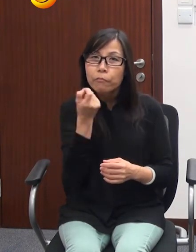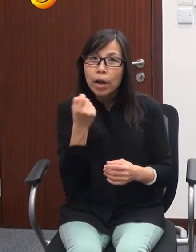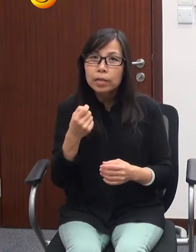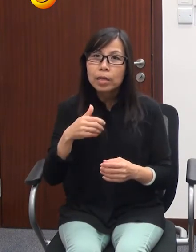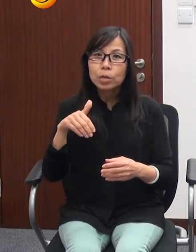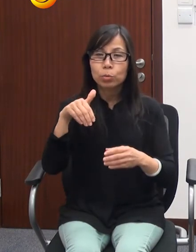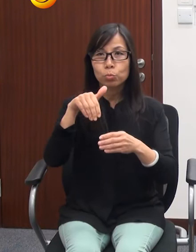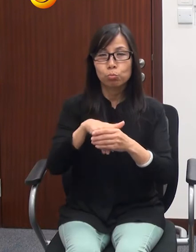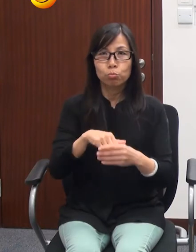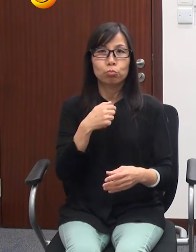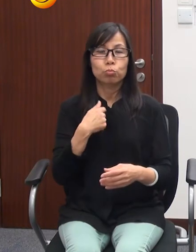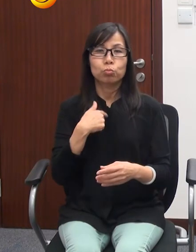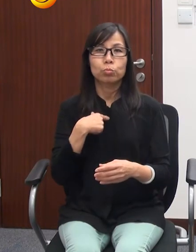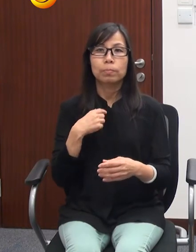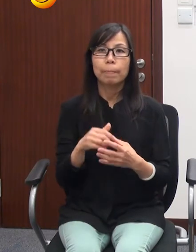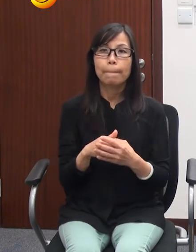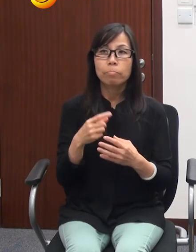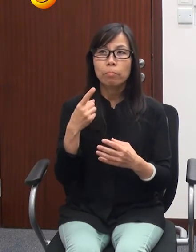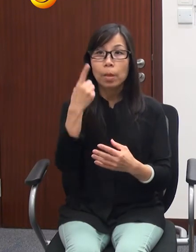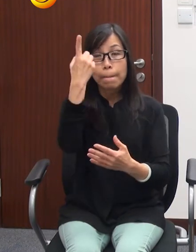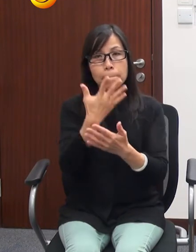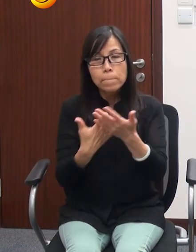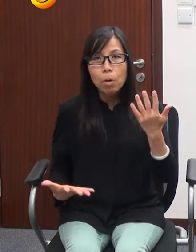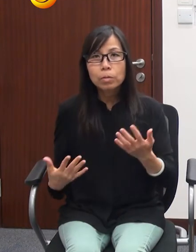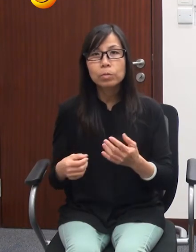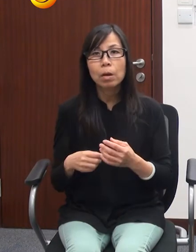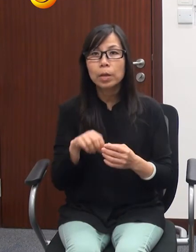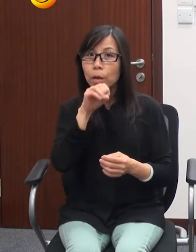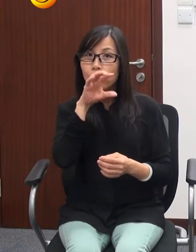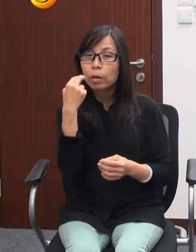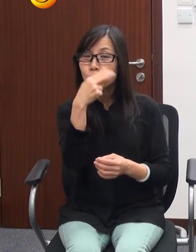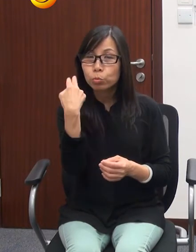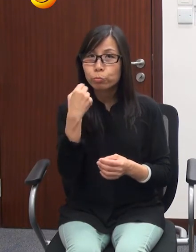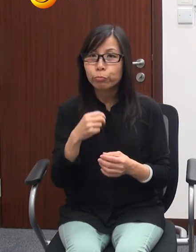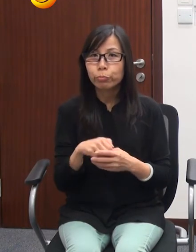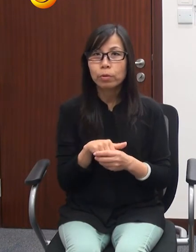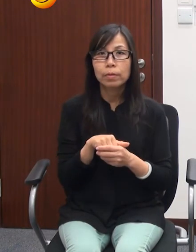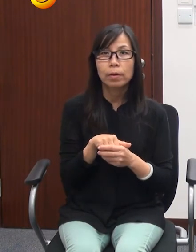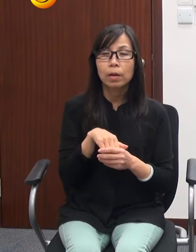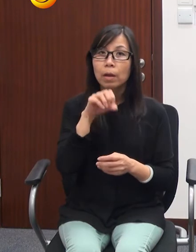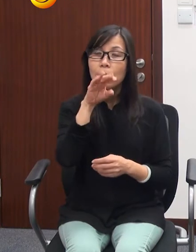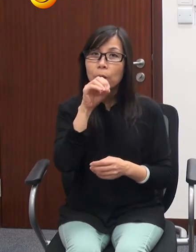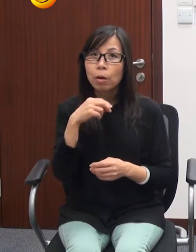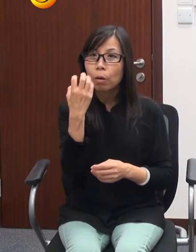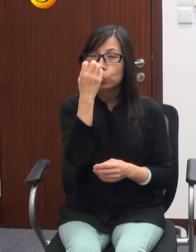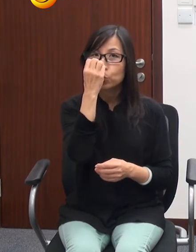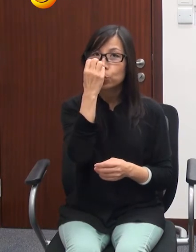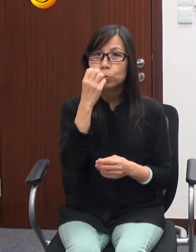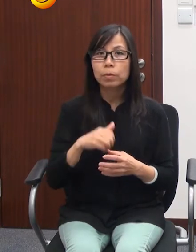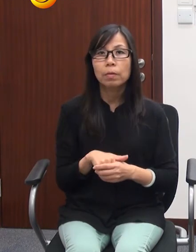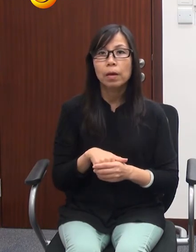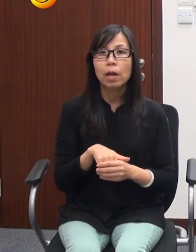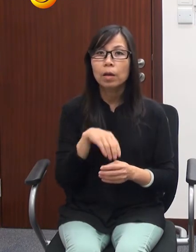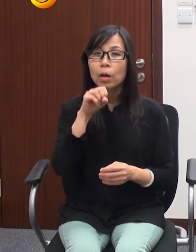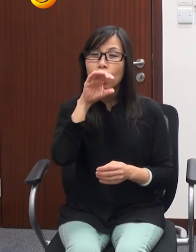即在網上的那些語言會不會說港豬選不選我、 港鴨算唔算我？ 港狗算唔算我？唔知，